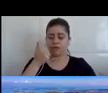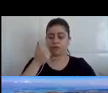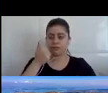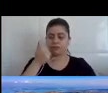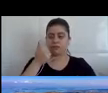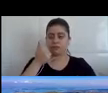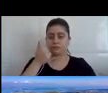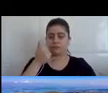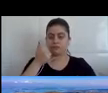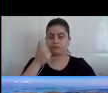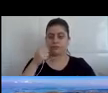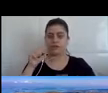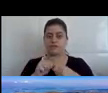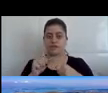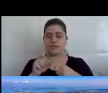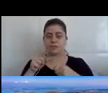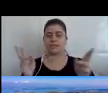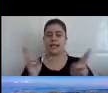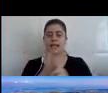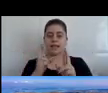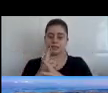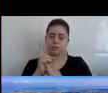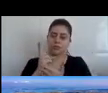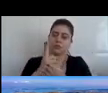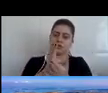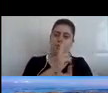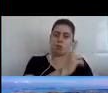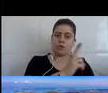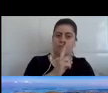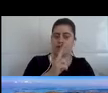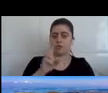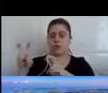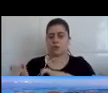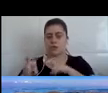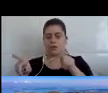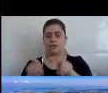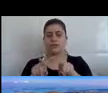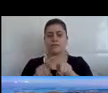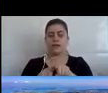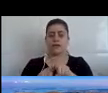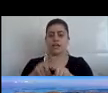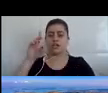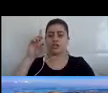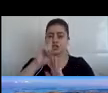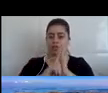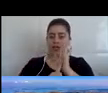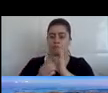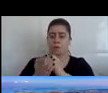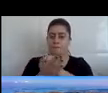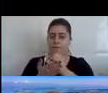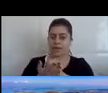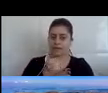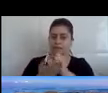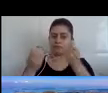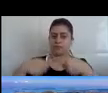sensível à água, fazendo essa relação de contínuo entre o urbano e o rural, e as questões dos direitos básicos e fundamentais. Lembrando que muitas